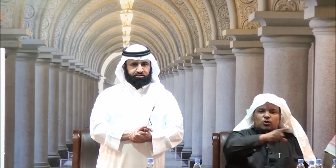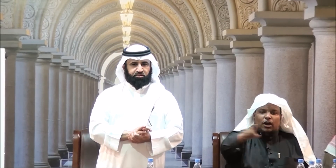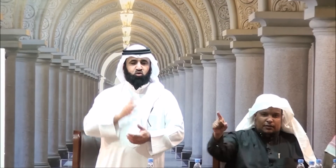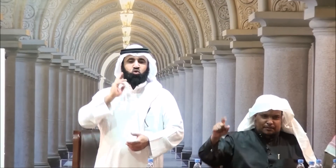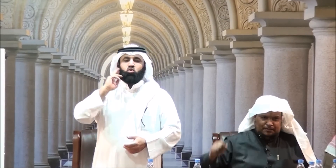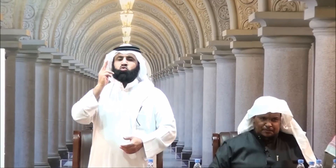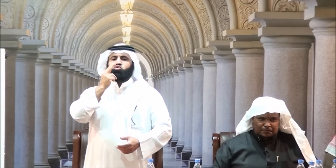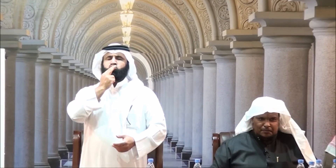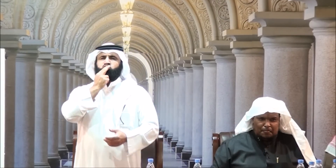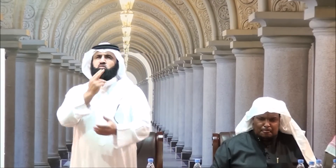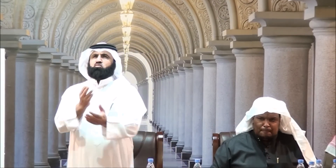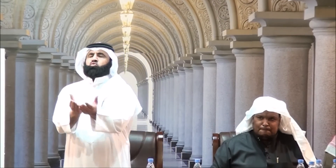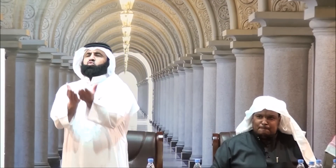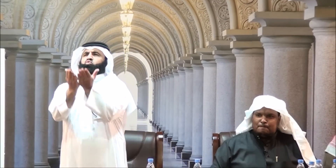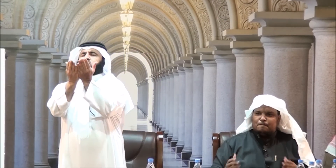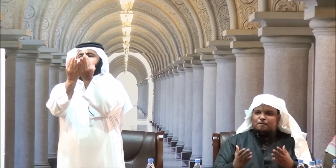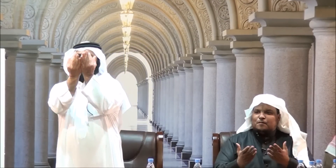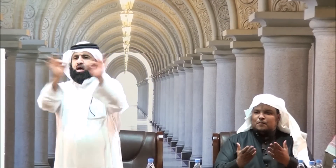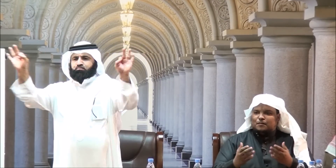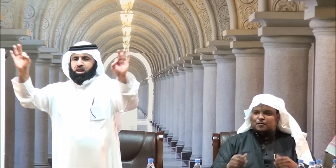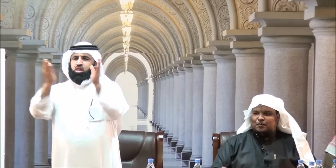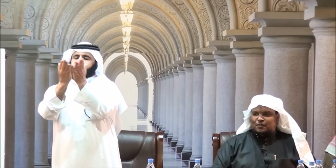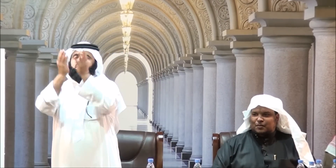وخصيتكم بالدعاء.